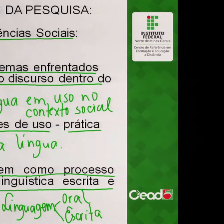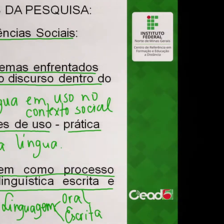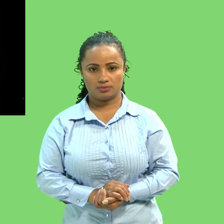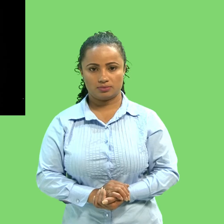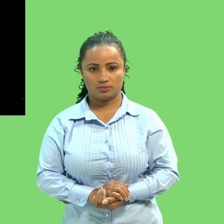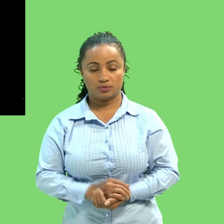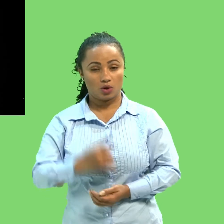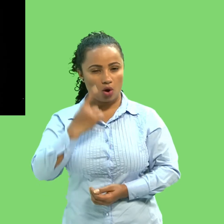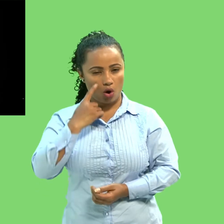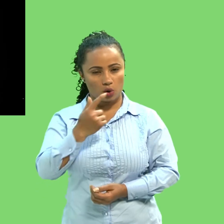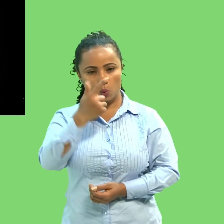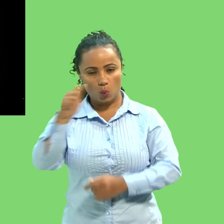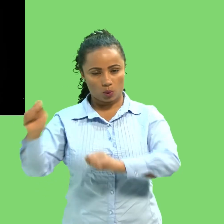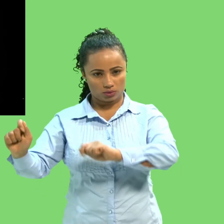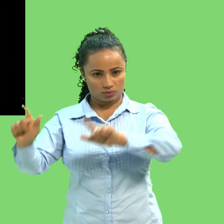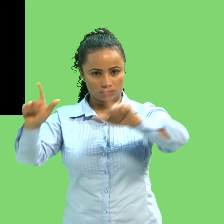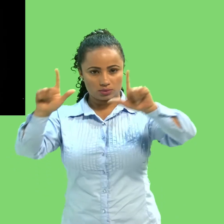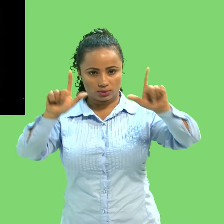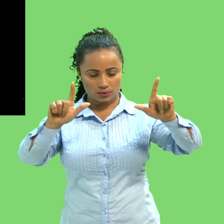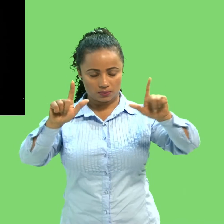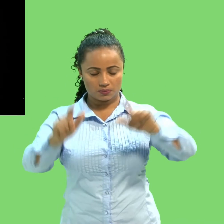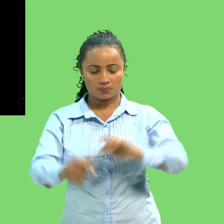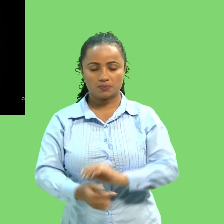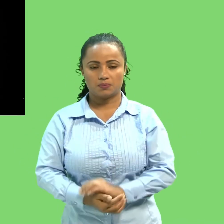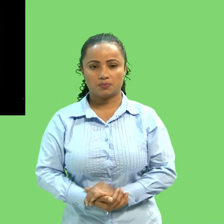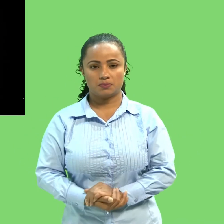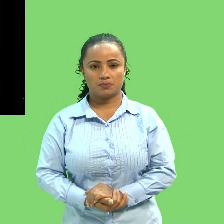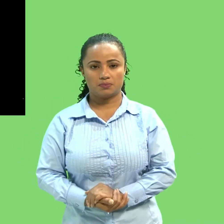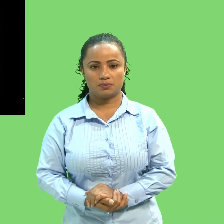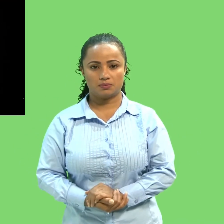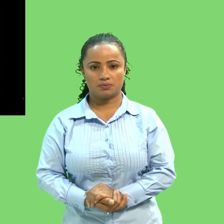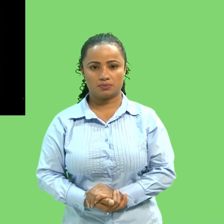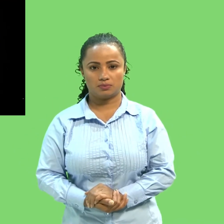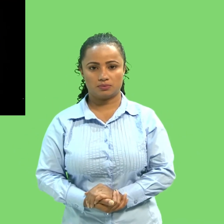certo? Passando ao próximo slide,